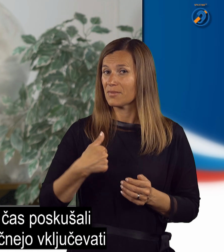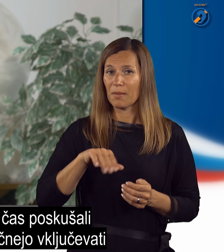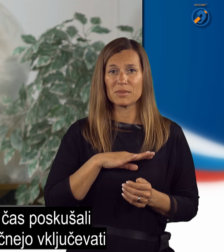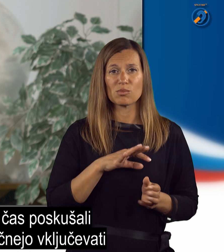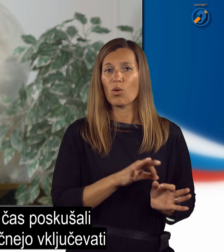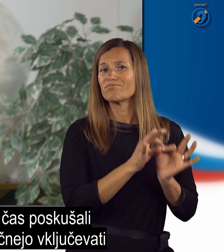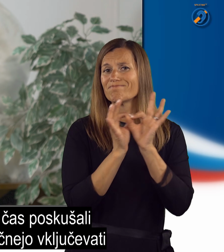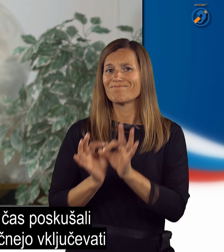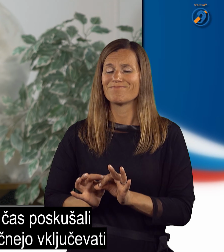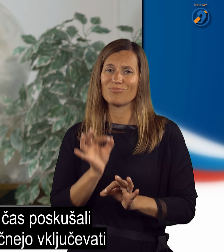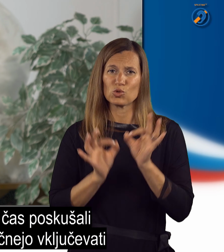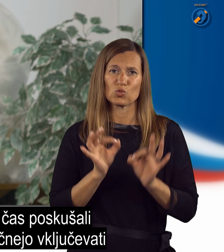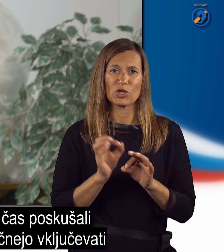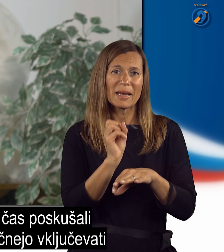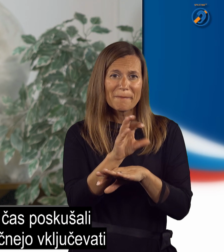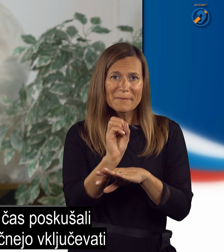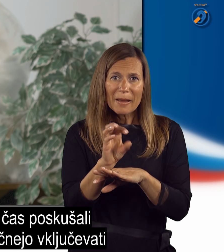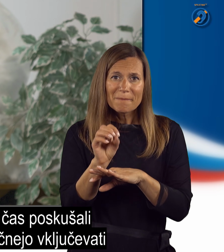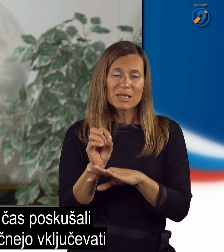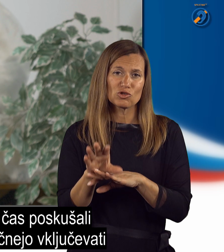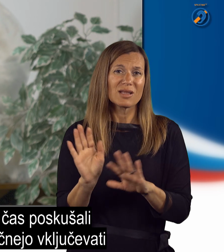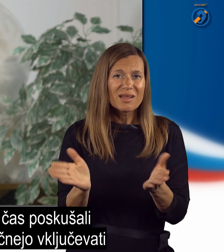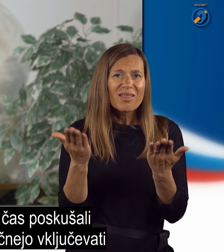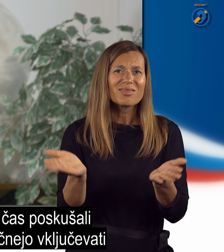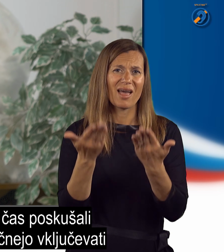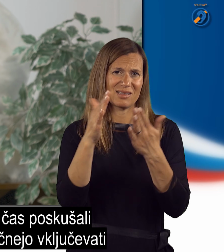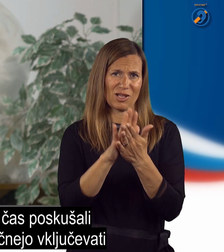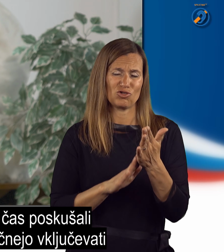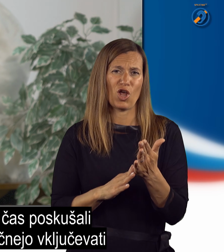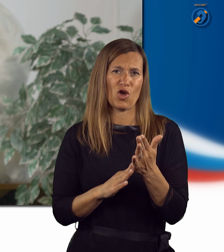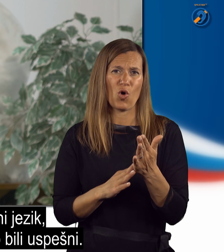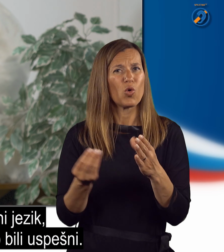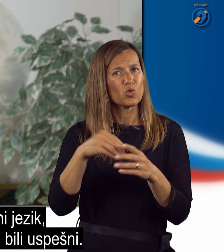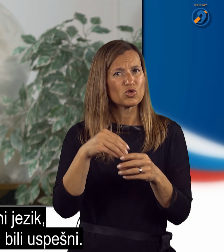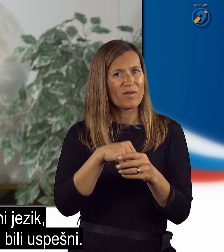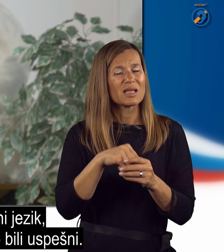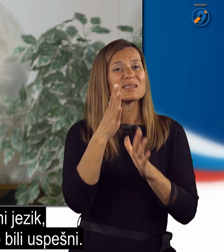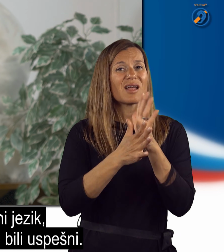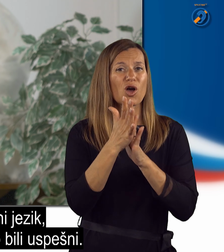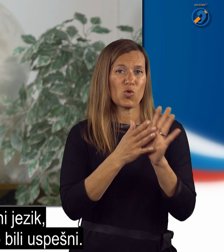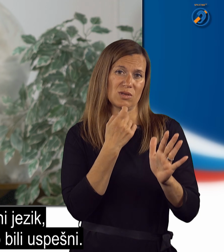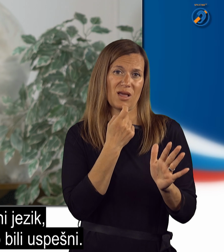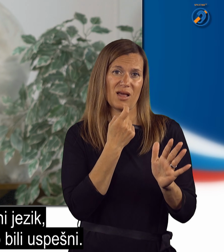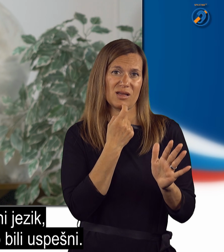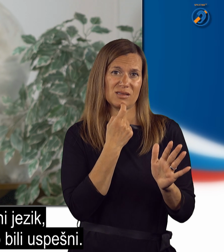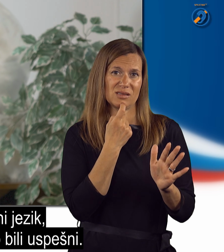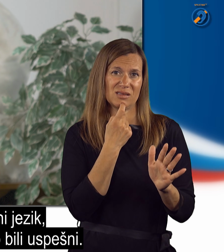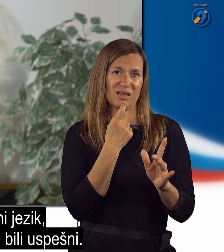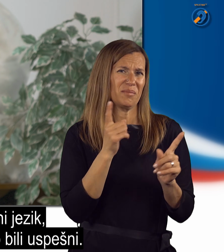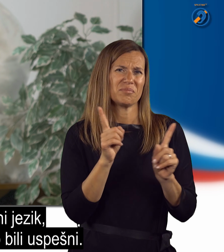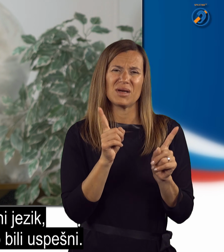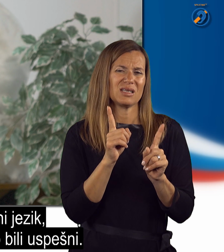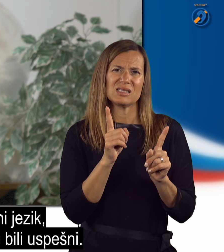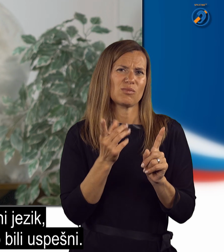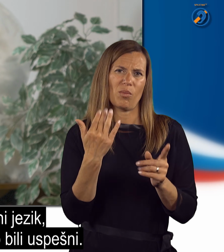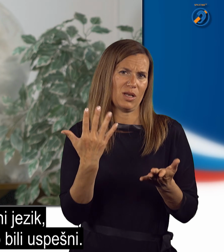Mi smo ves čas poskušali jih prepričati, naj začne vključevati znakovni jezik,